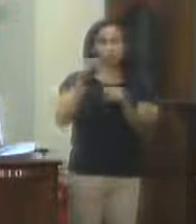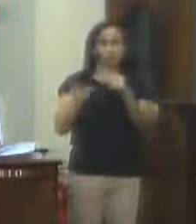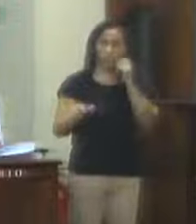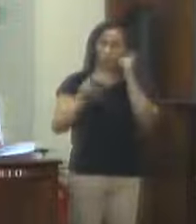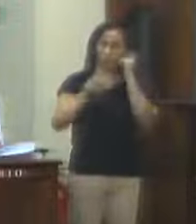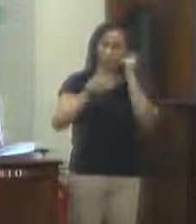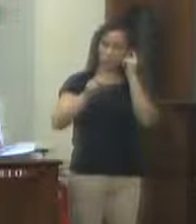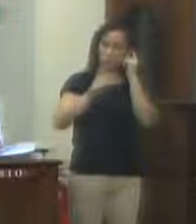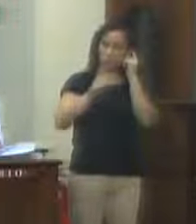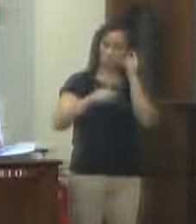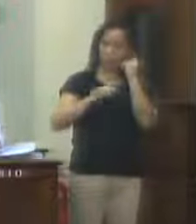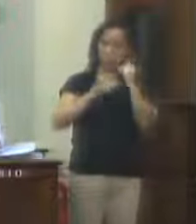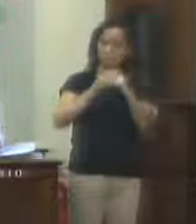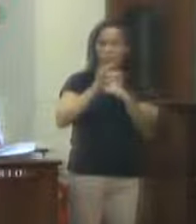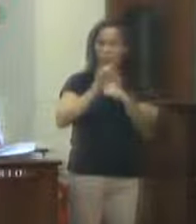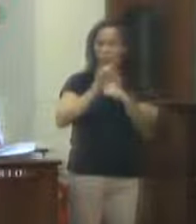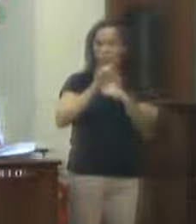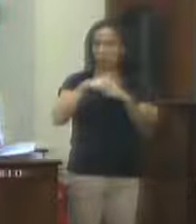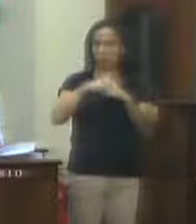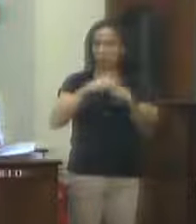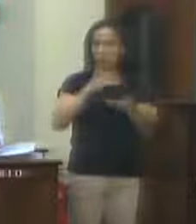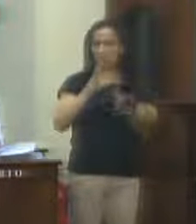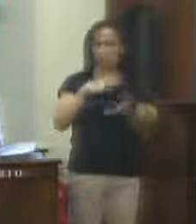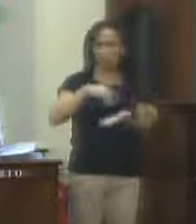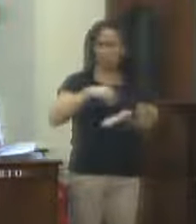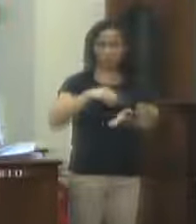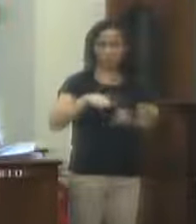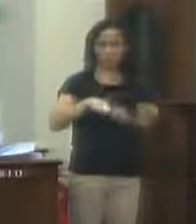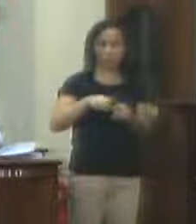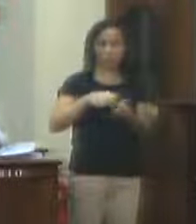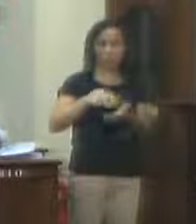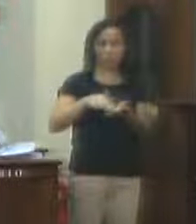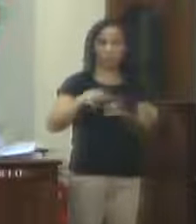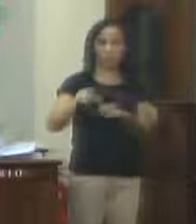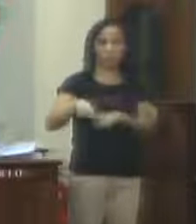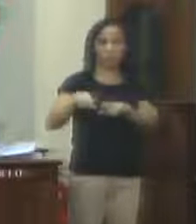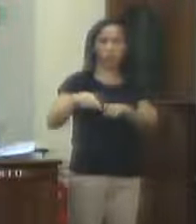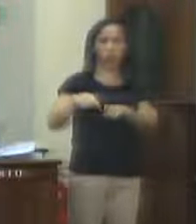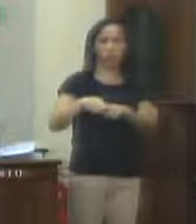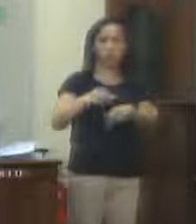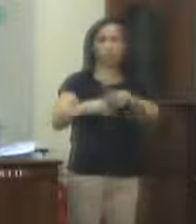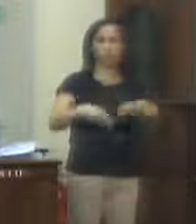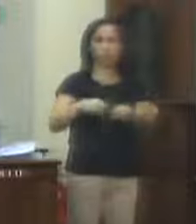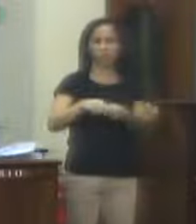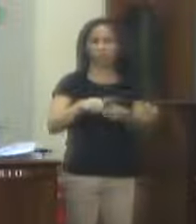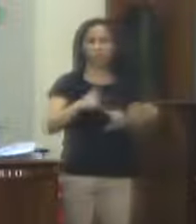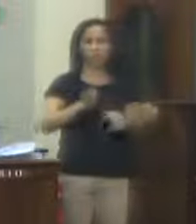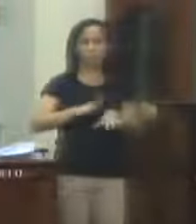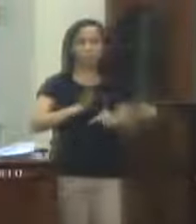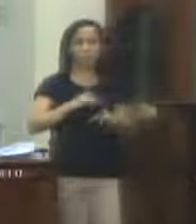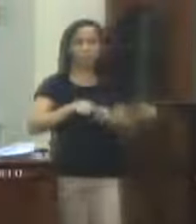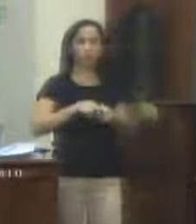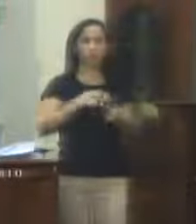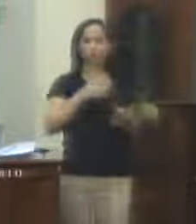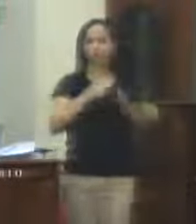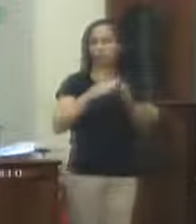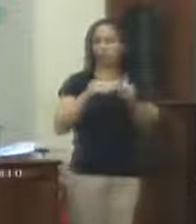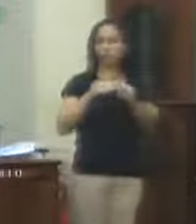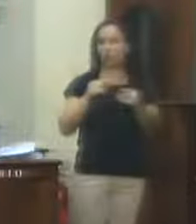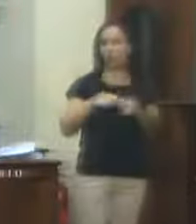Graça, com a cópia para o excelentíssimo secretário de Serviços Públicos, senhor Carlos Henrique Machado, solicitando-lhe